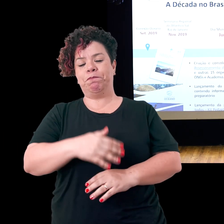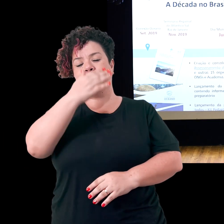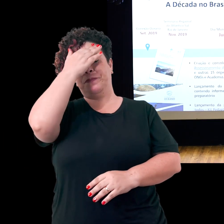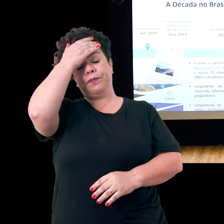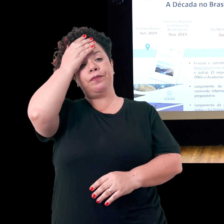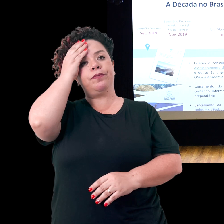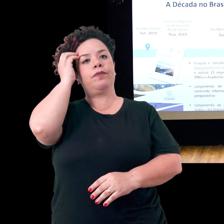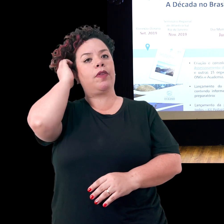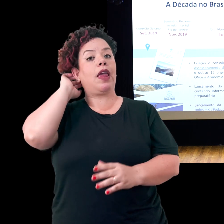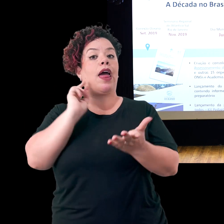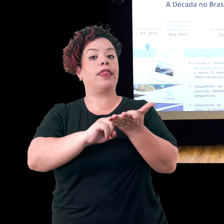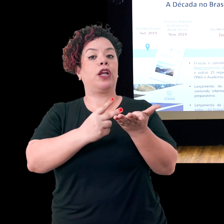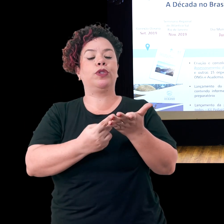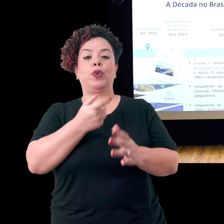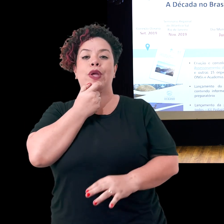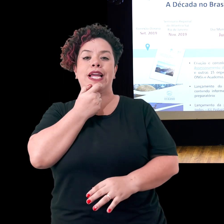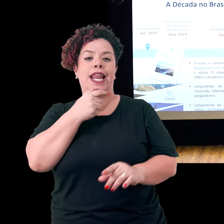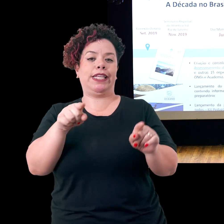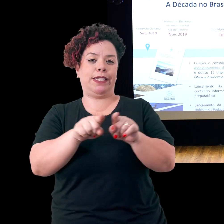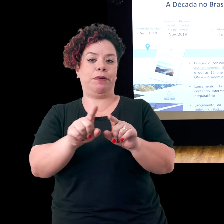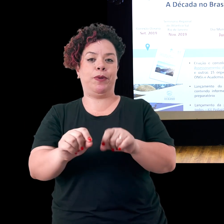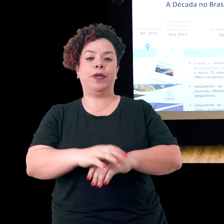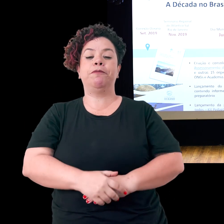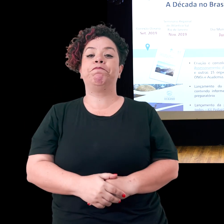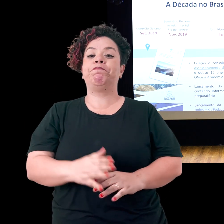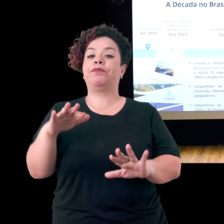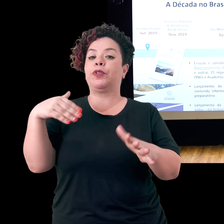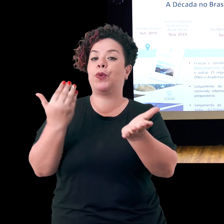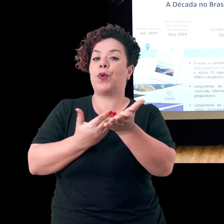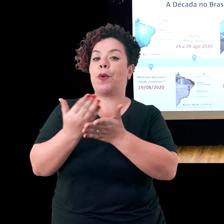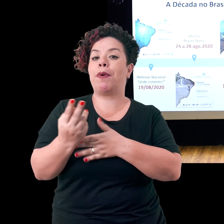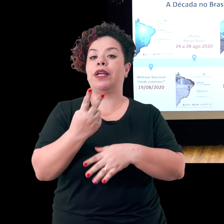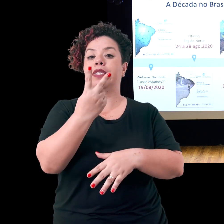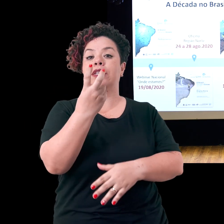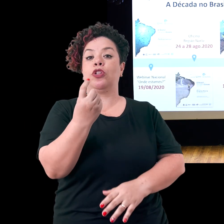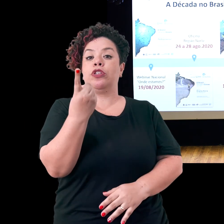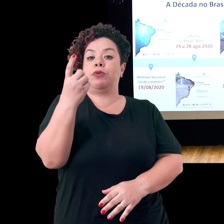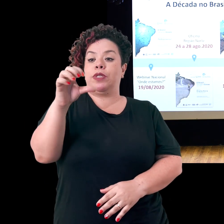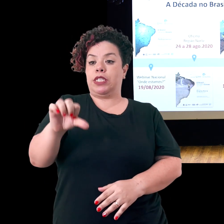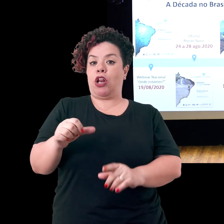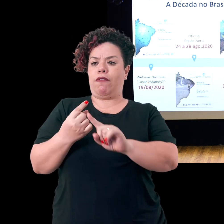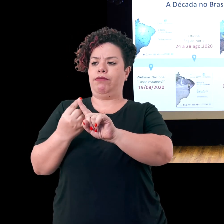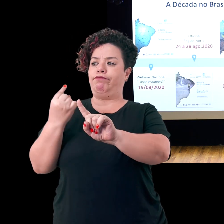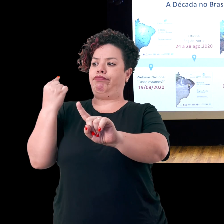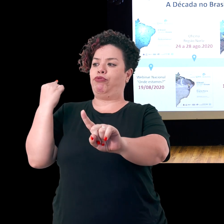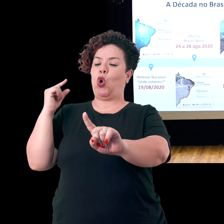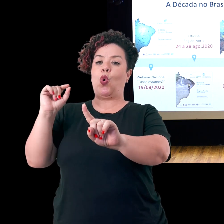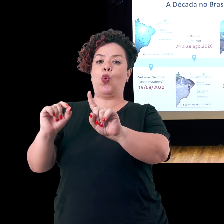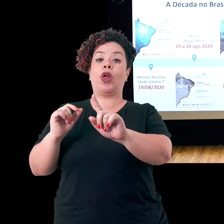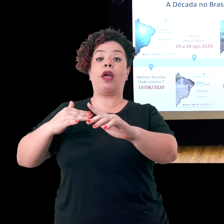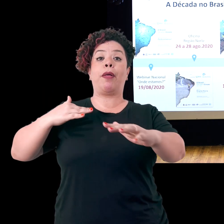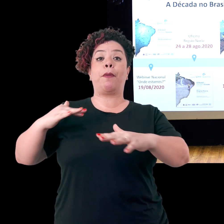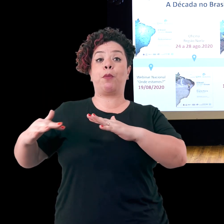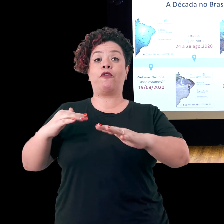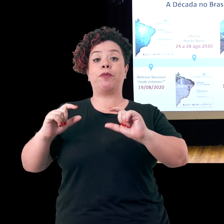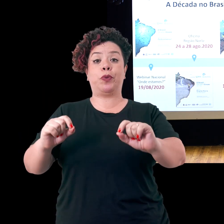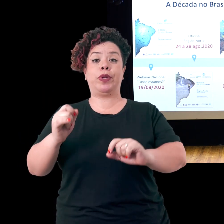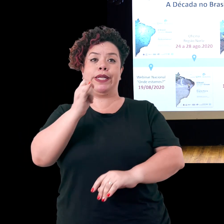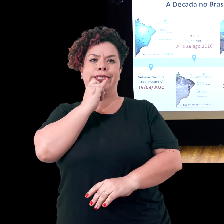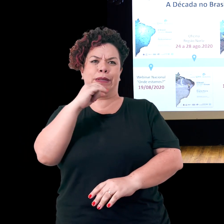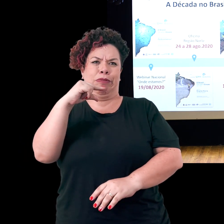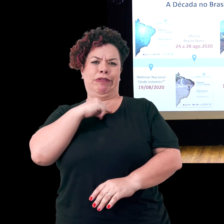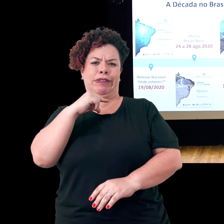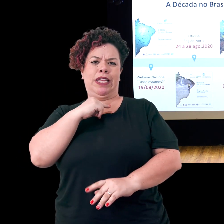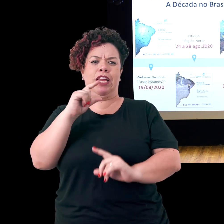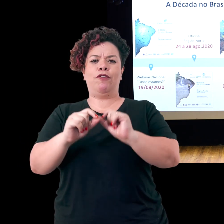Ocean Literacy. Tá? E aí começa, lá em 2019, um movimento que teve, isso é muito importante, uma